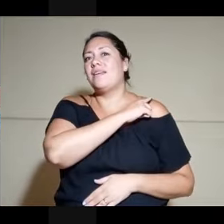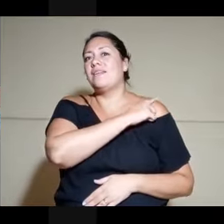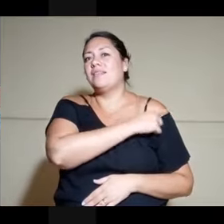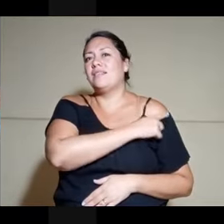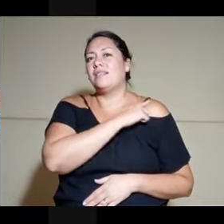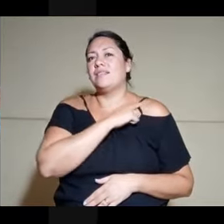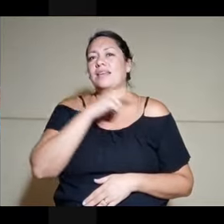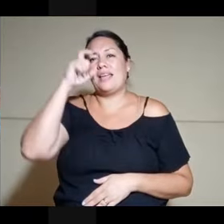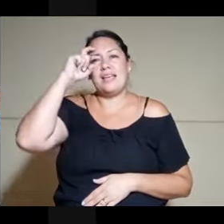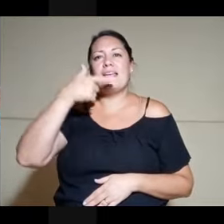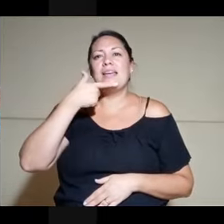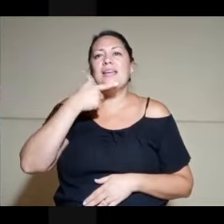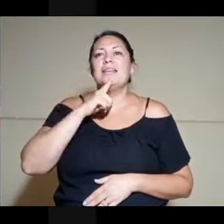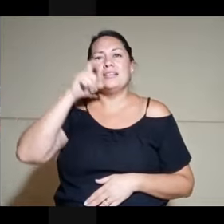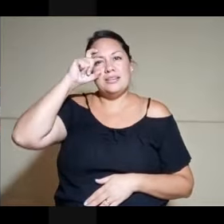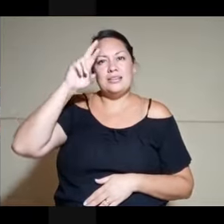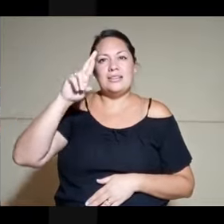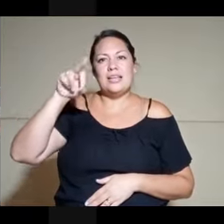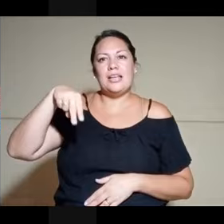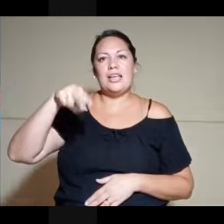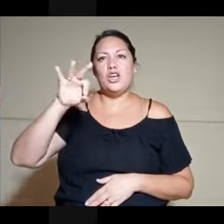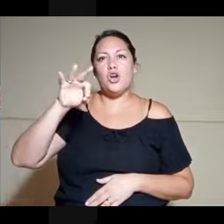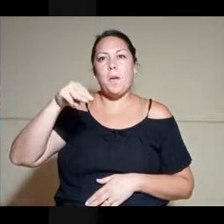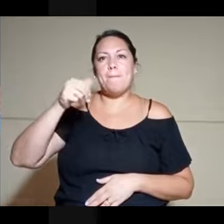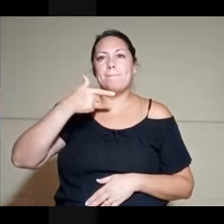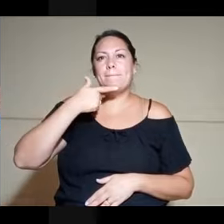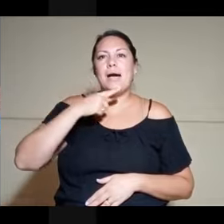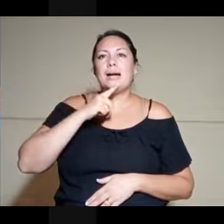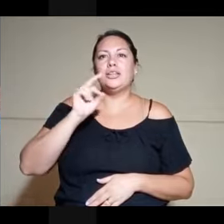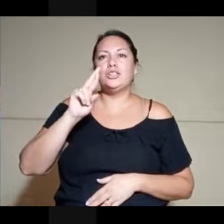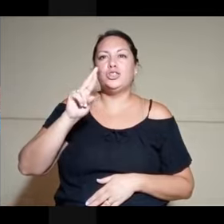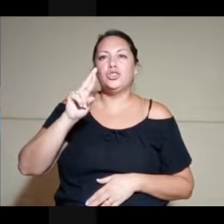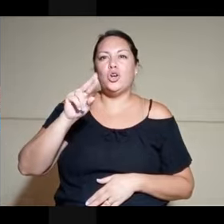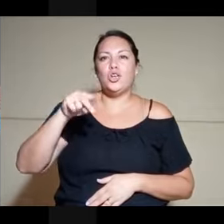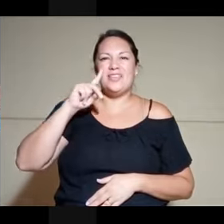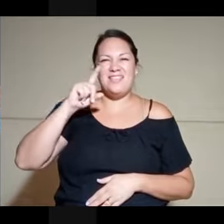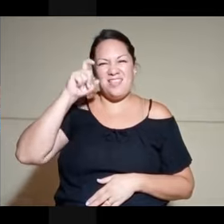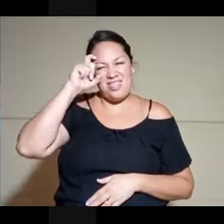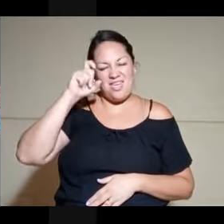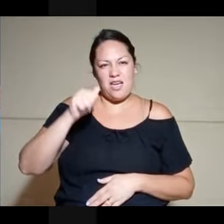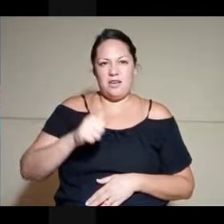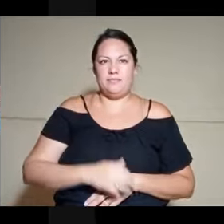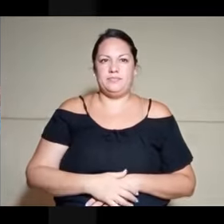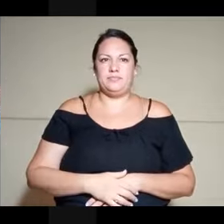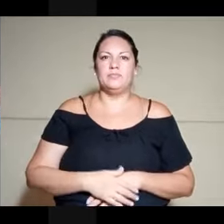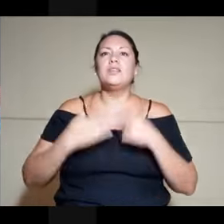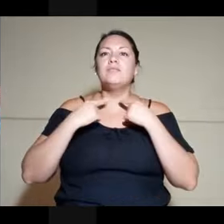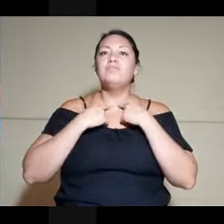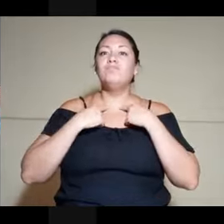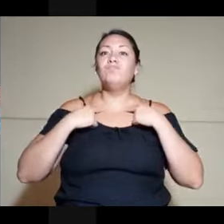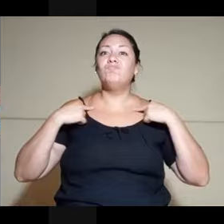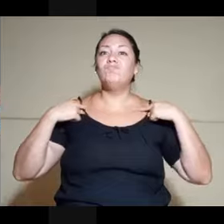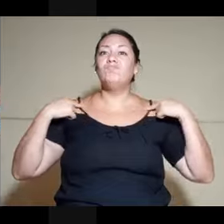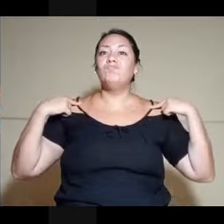trapecio. Es el trapecio. Y el esternocleidomastoideo es este del costado. en la clavícula y en el esternón. El músculo este del